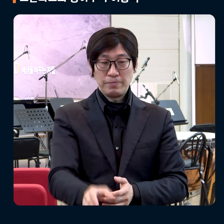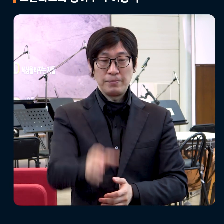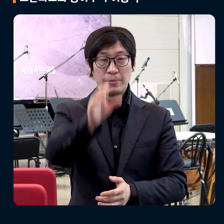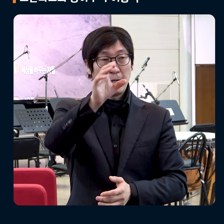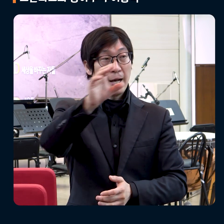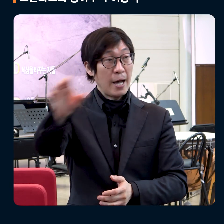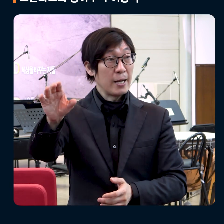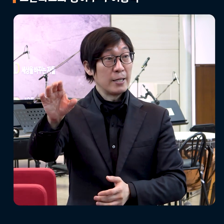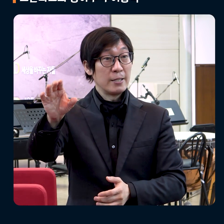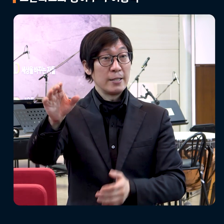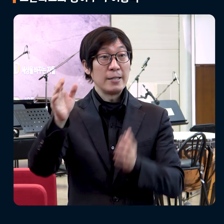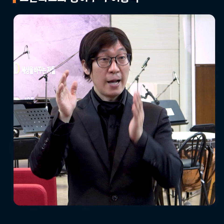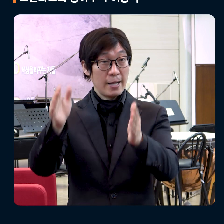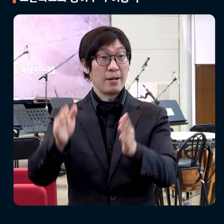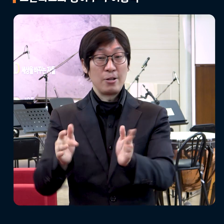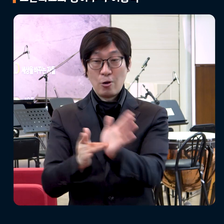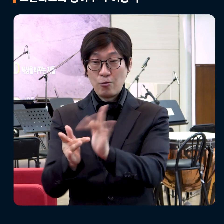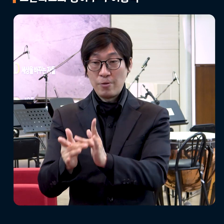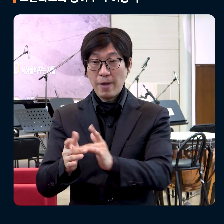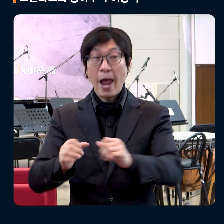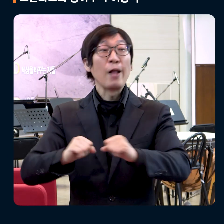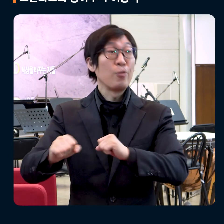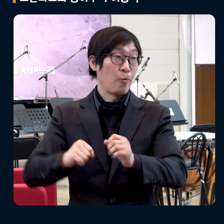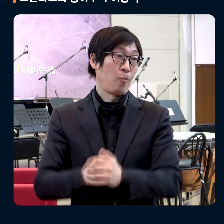십자가를 향해서